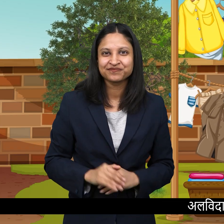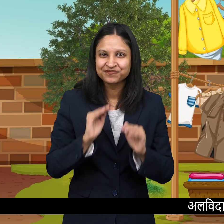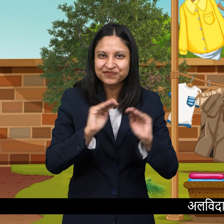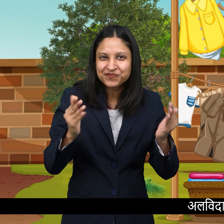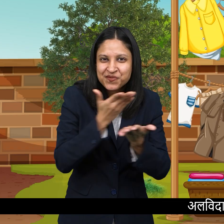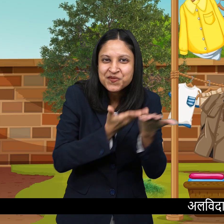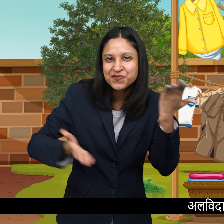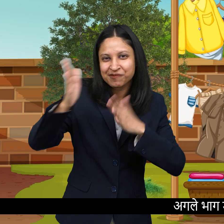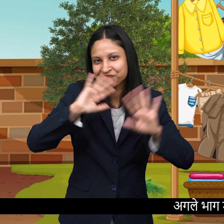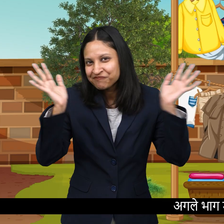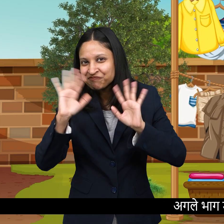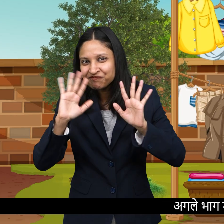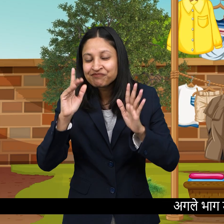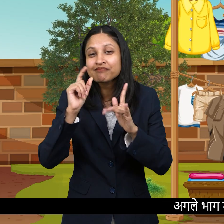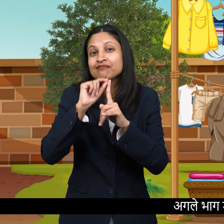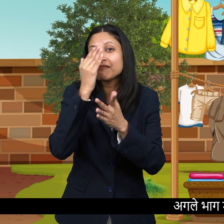अलविदा बच्चों, अगले भाग में मिलते हैं।